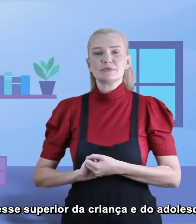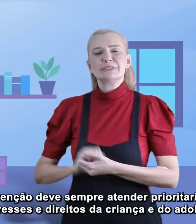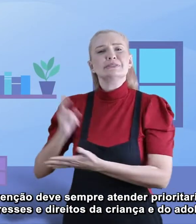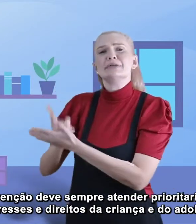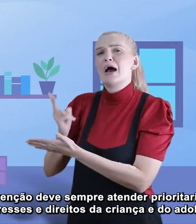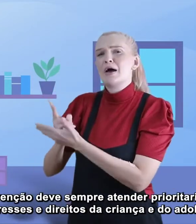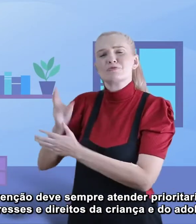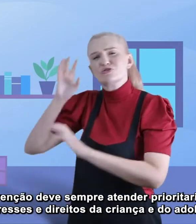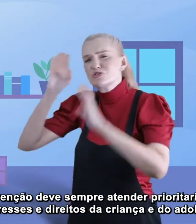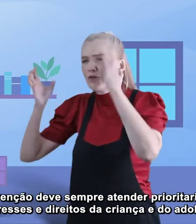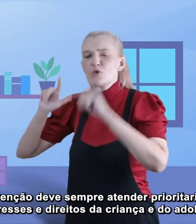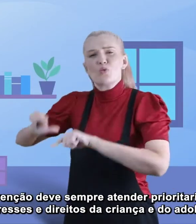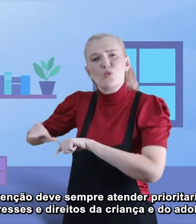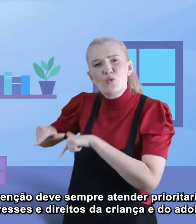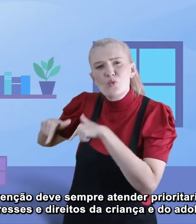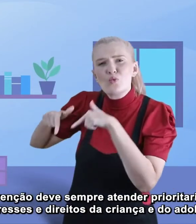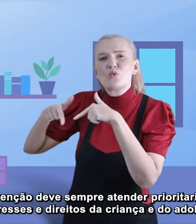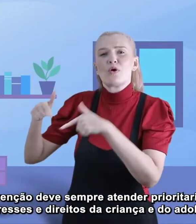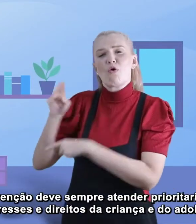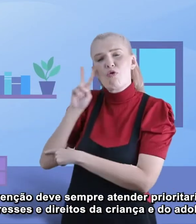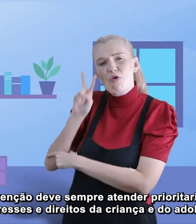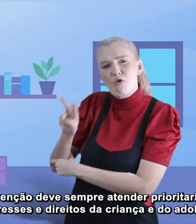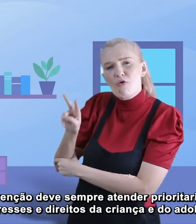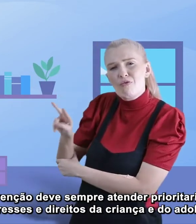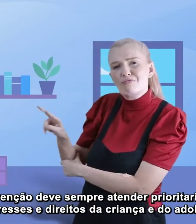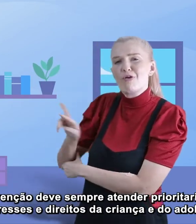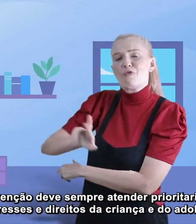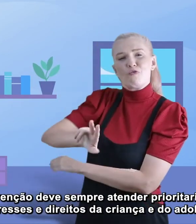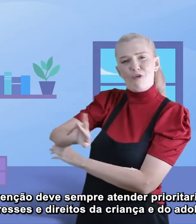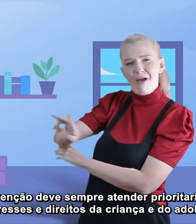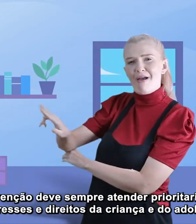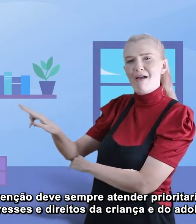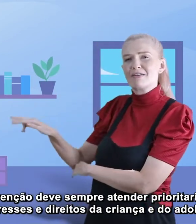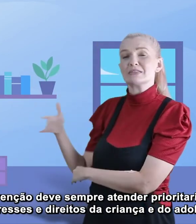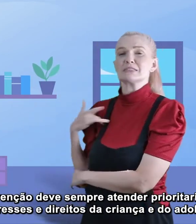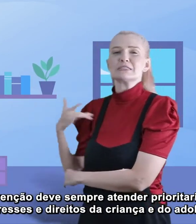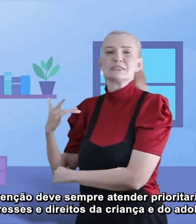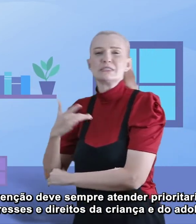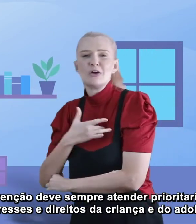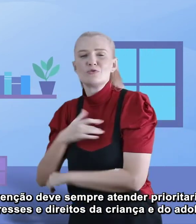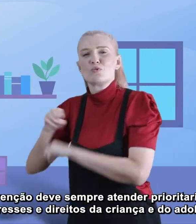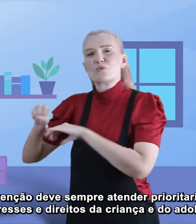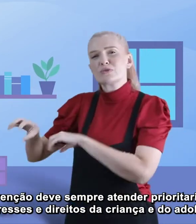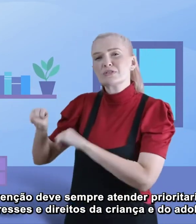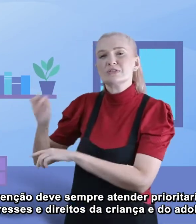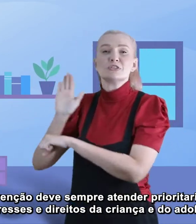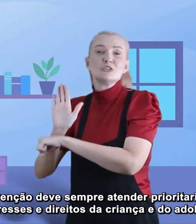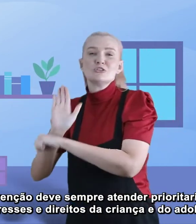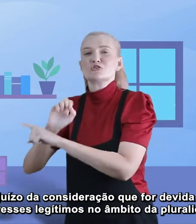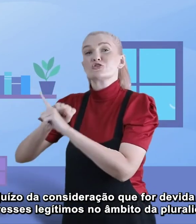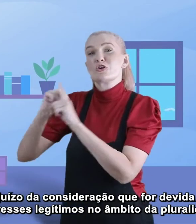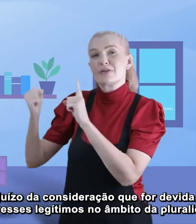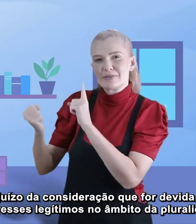A intervenção deve sempre atender prioritariamente aos interesses e direitos da criança e do adolescente, sem prejuízo